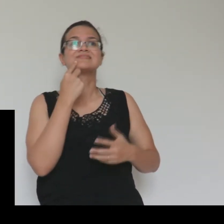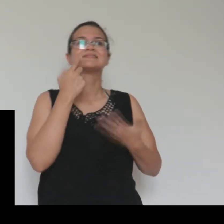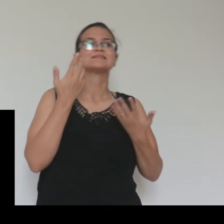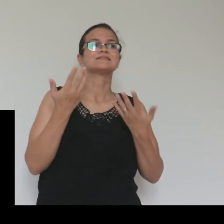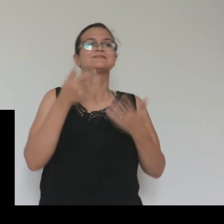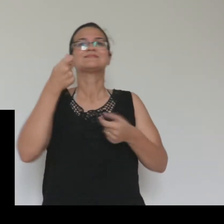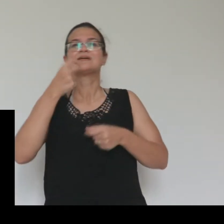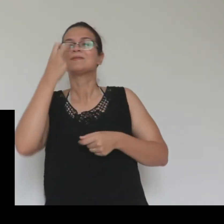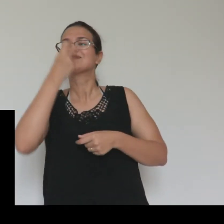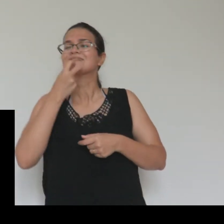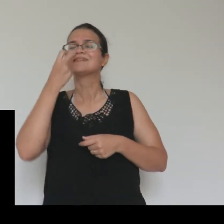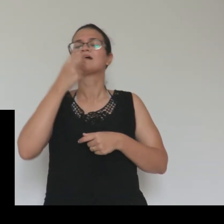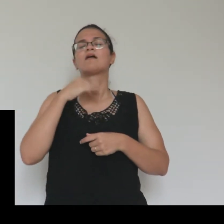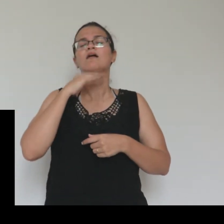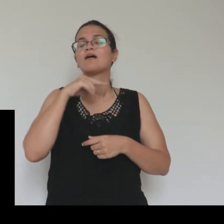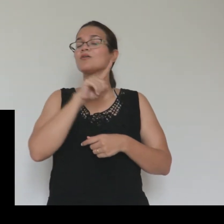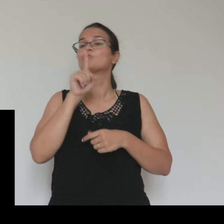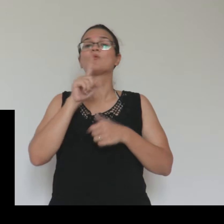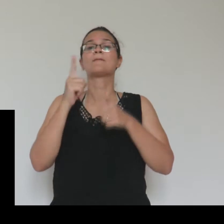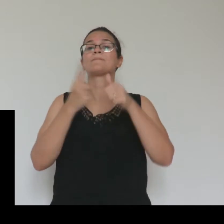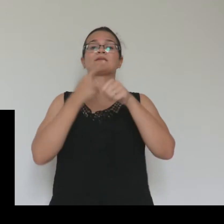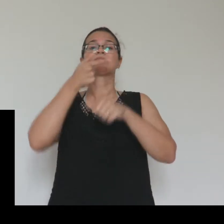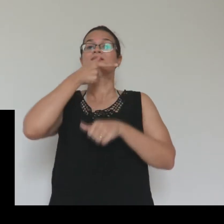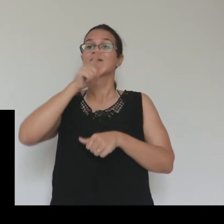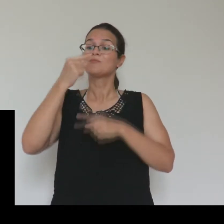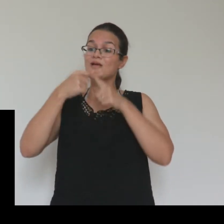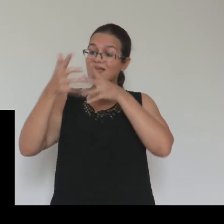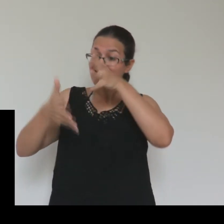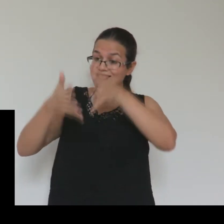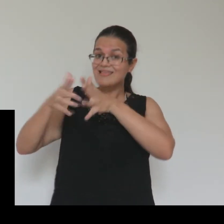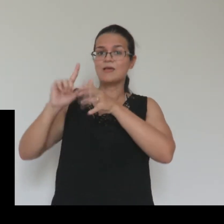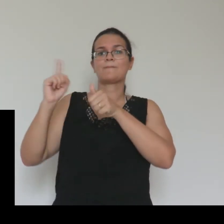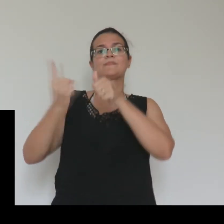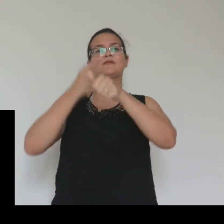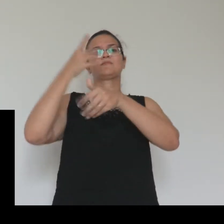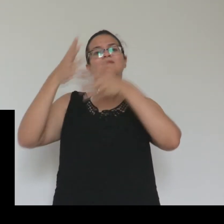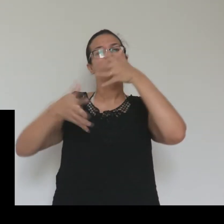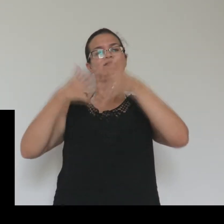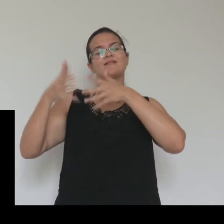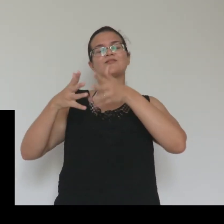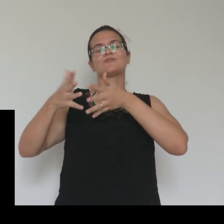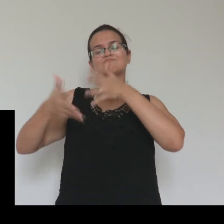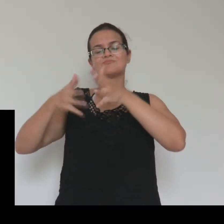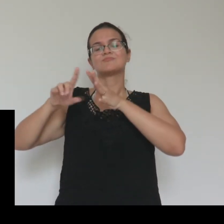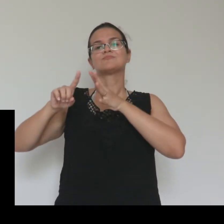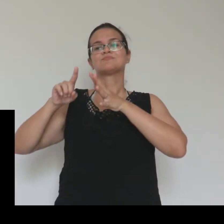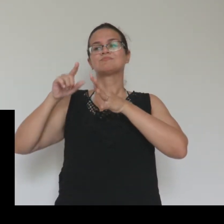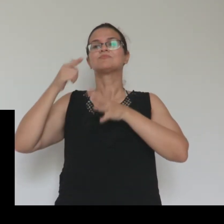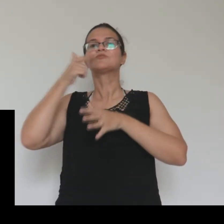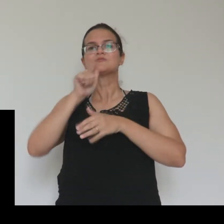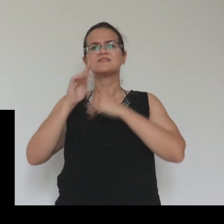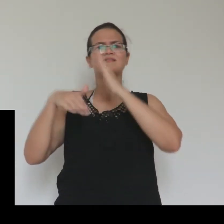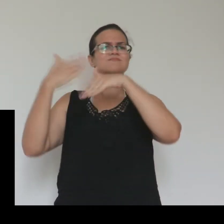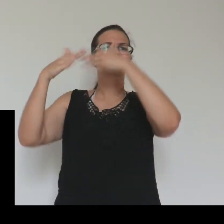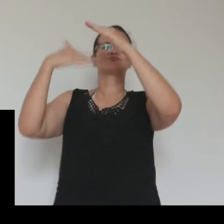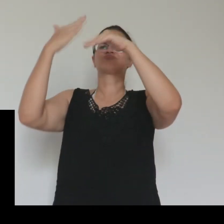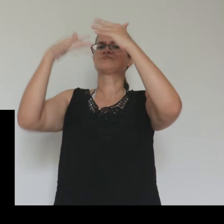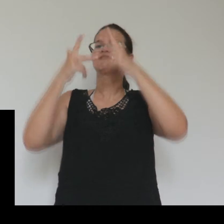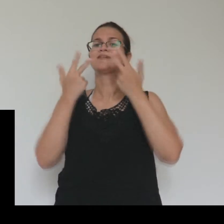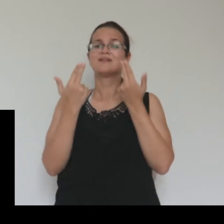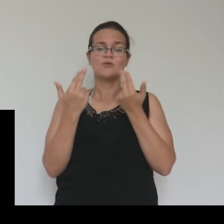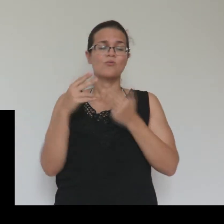ele desenvolve na língua de sinais da mesma forma que uma criança ouvinte, porém os pais eles